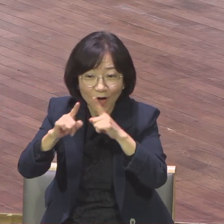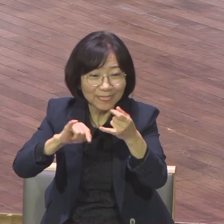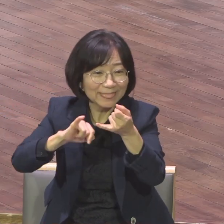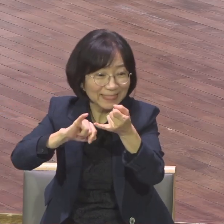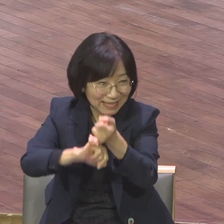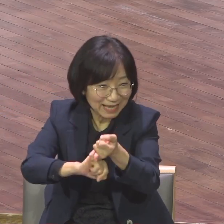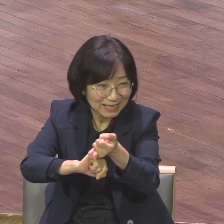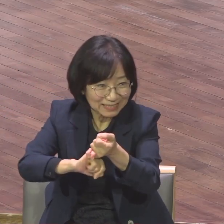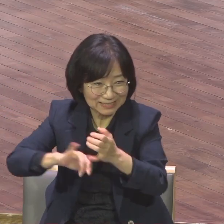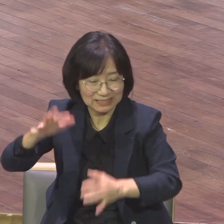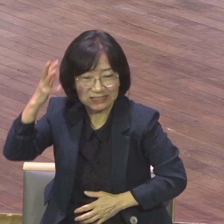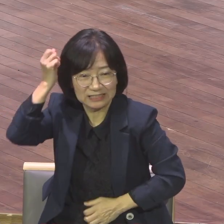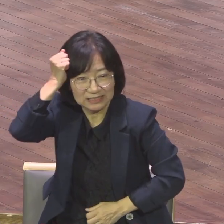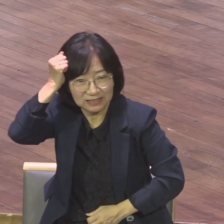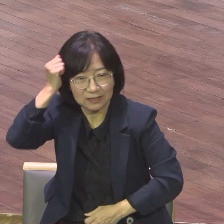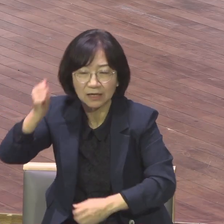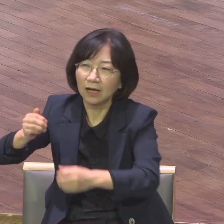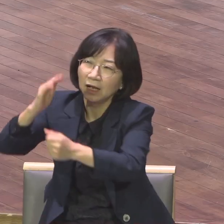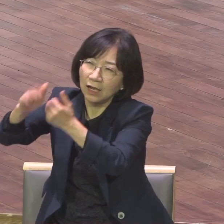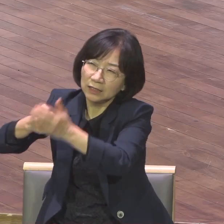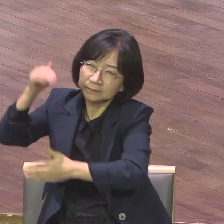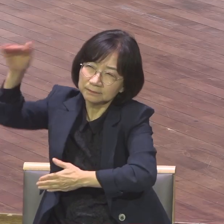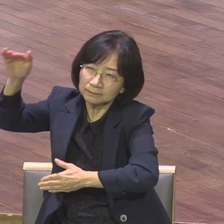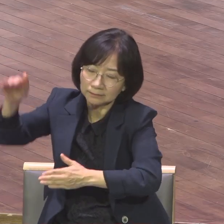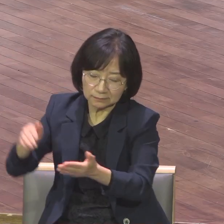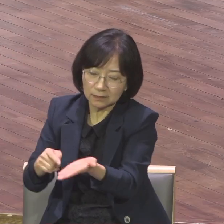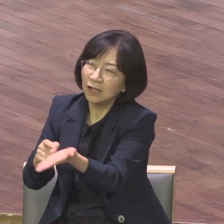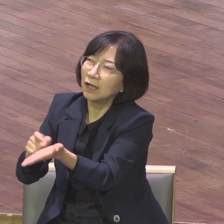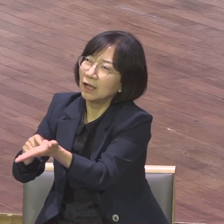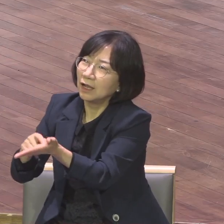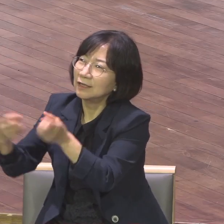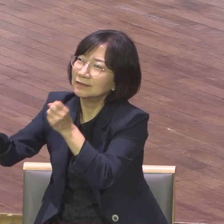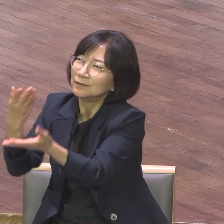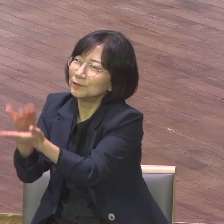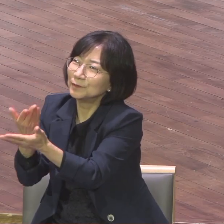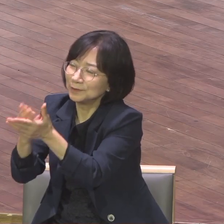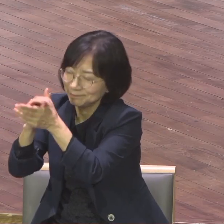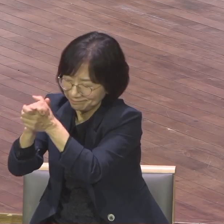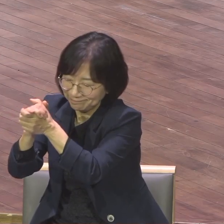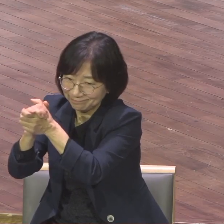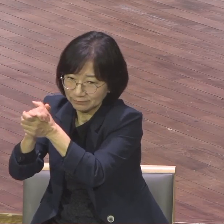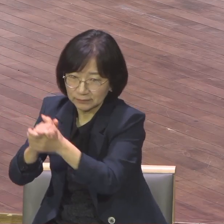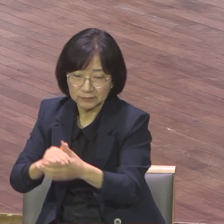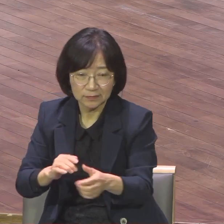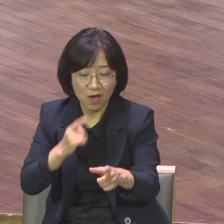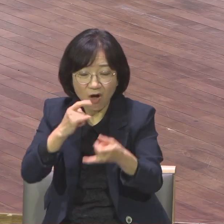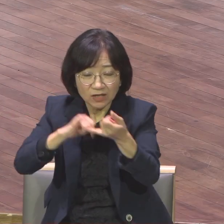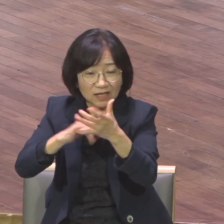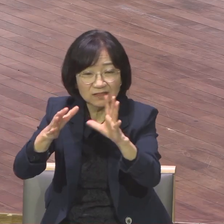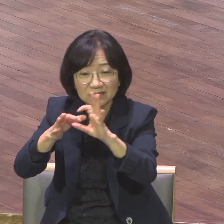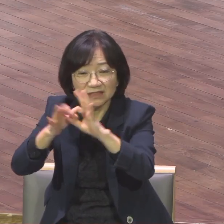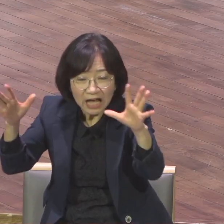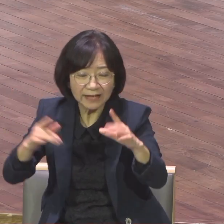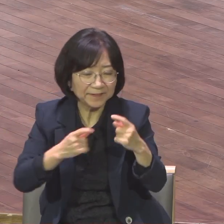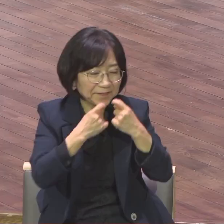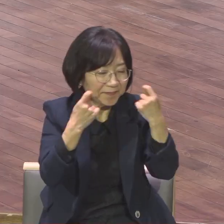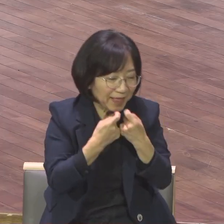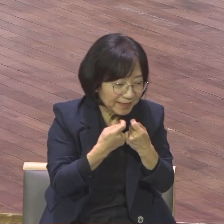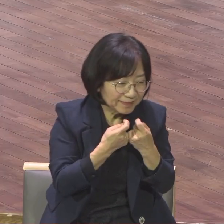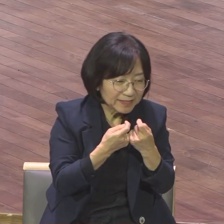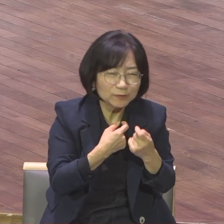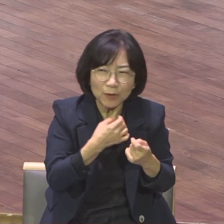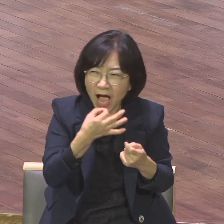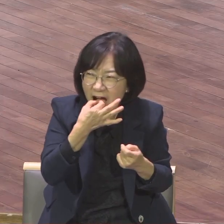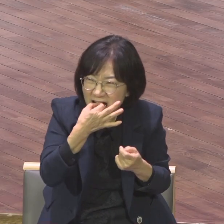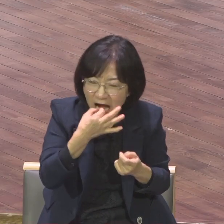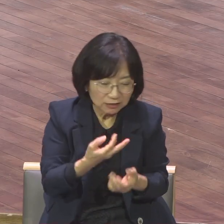기도를 하라는 거죠. 그래야 응답 받을 수 있는데 언약 기도가 아니면 응답이 없어요. 40일 금식 기도해도 응답